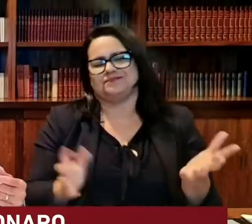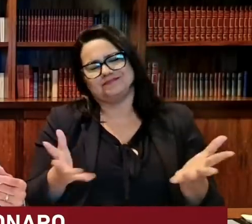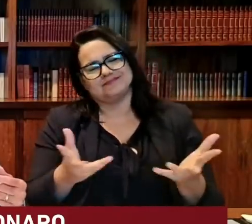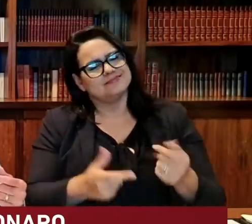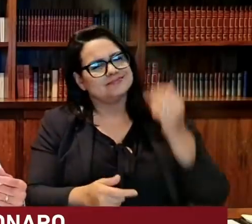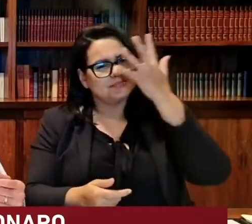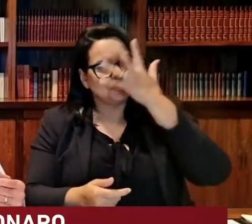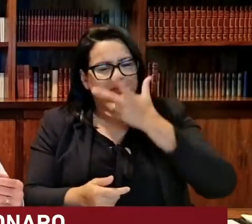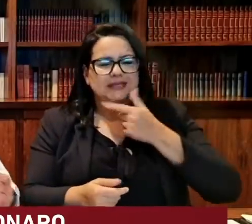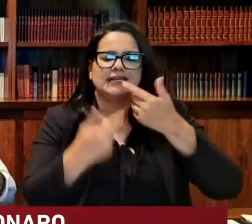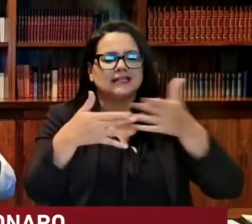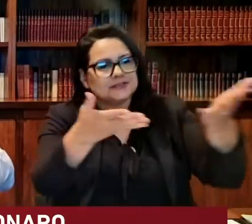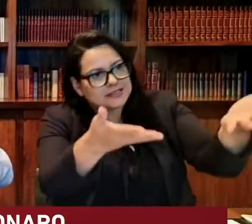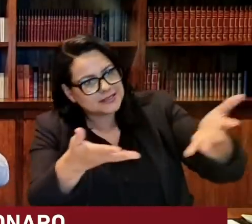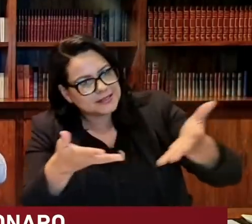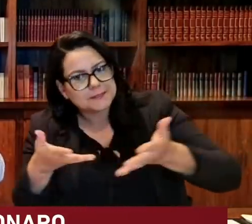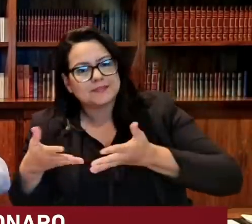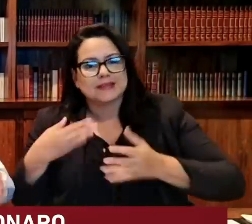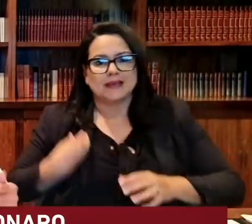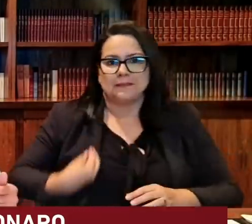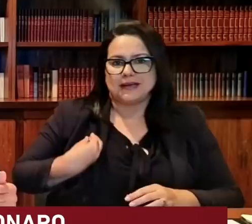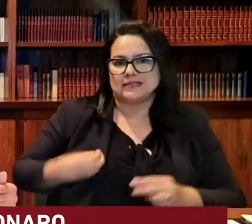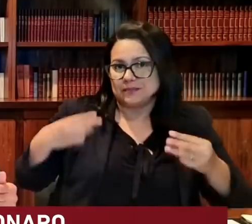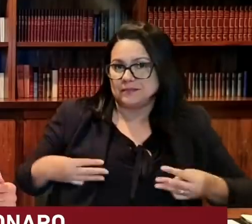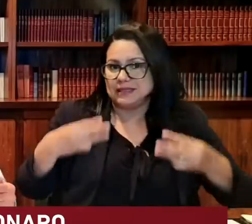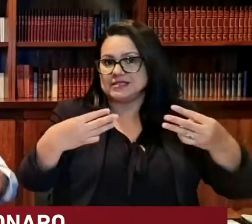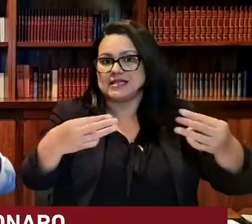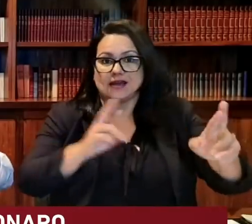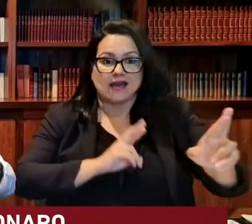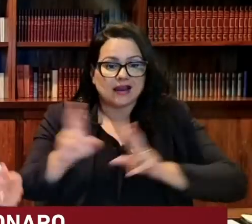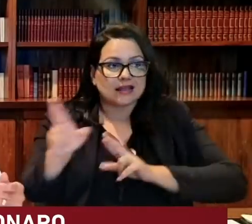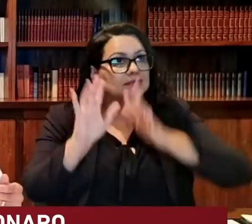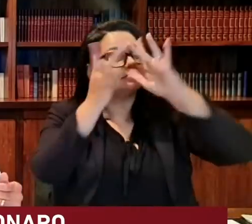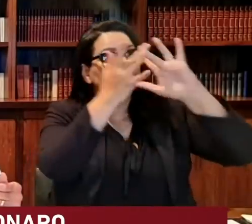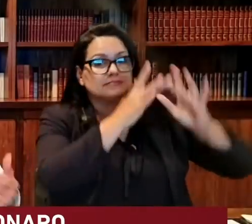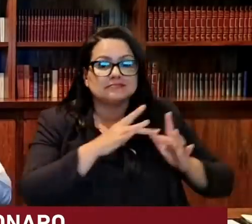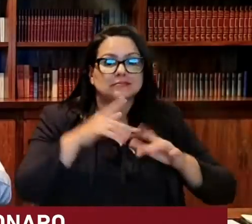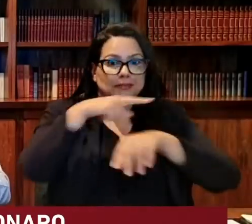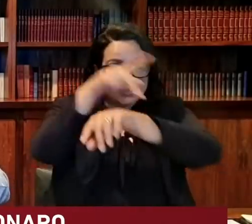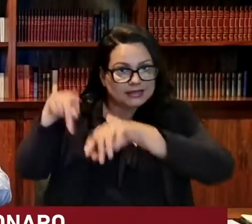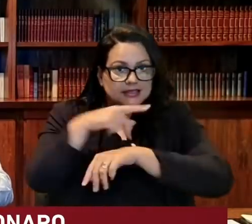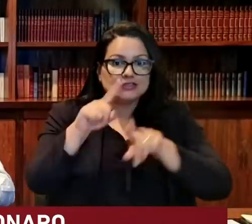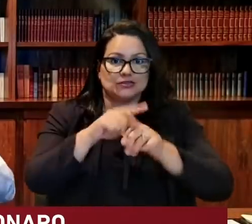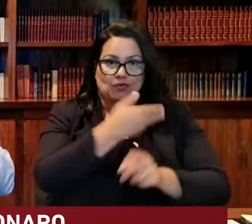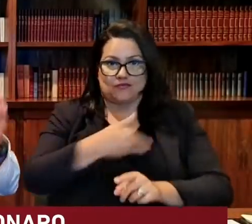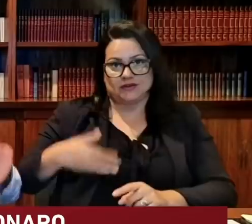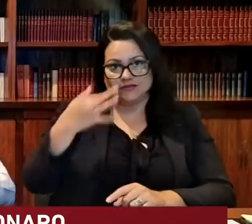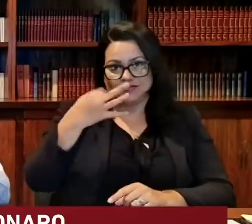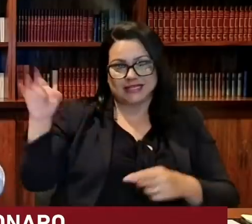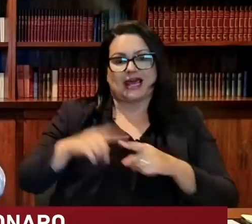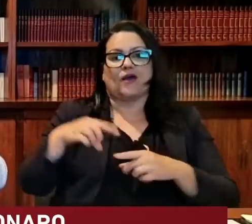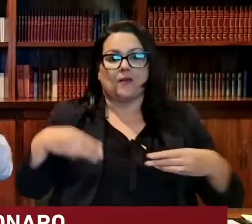bonita, com a participação do Ministério das Relações Exteriores, Ministério da Defesa, o governo federal.